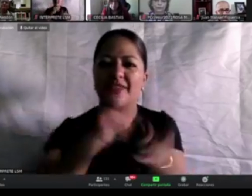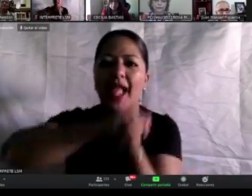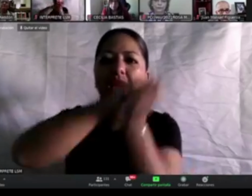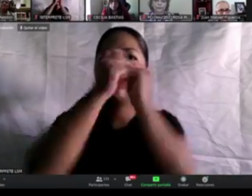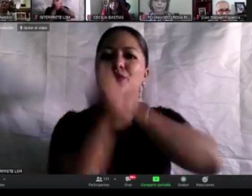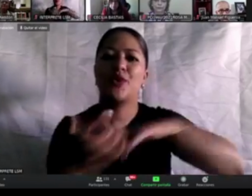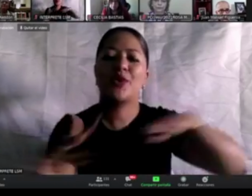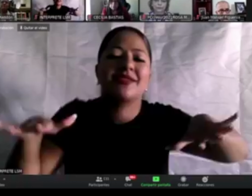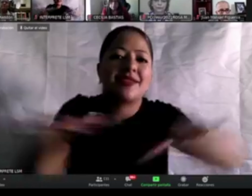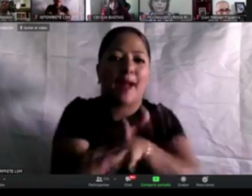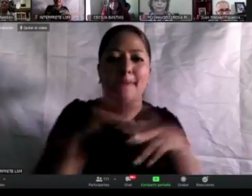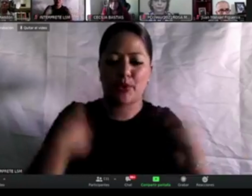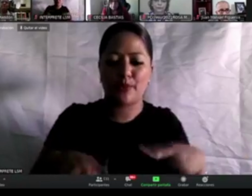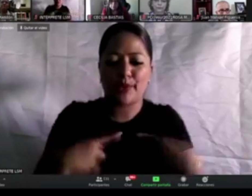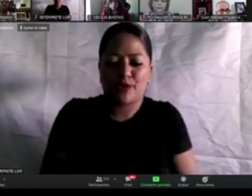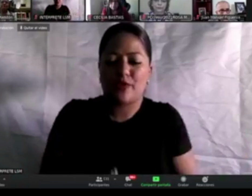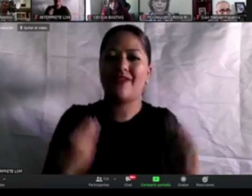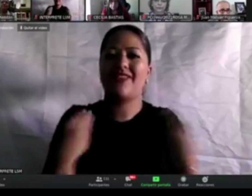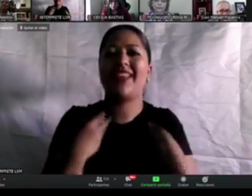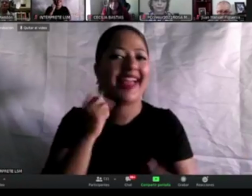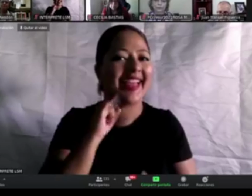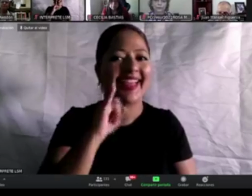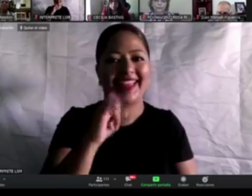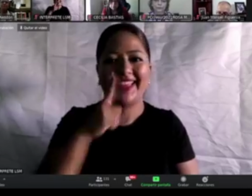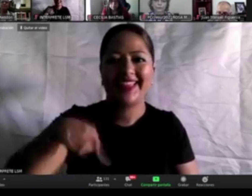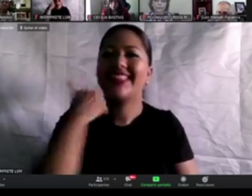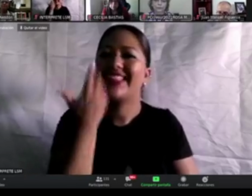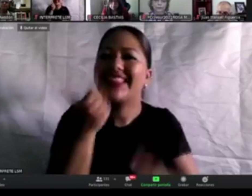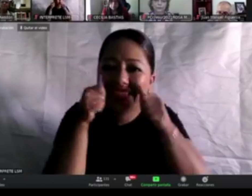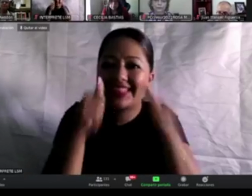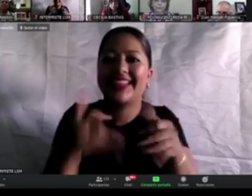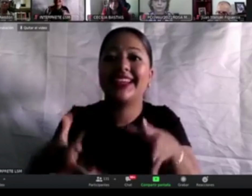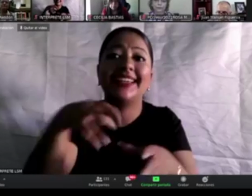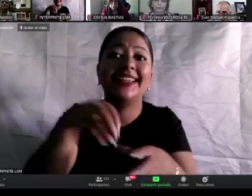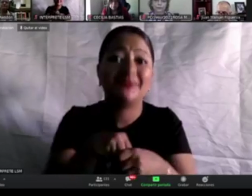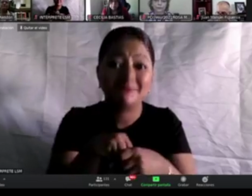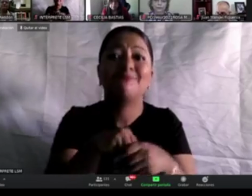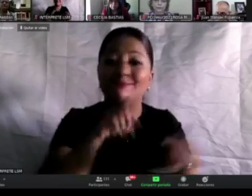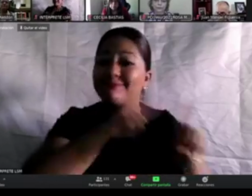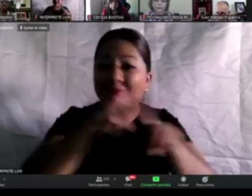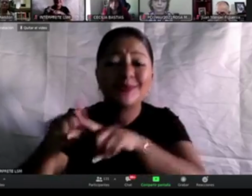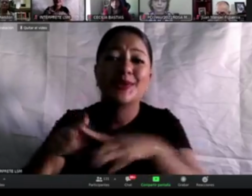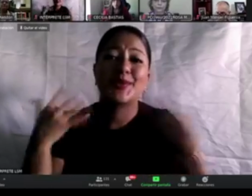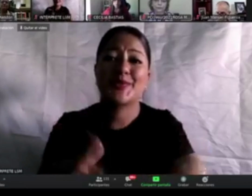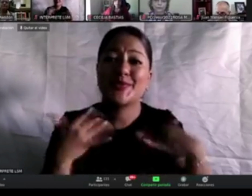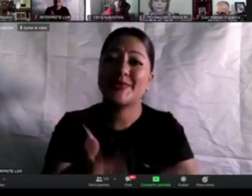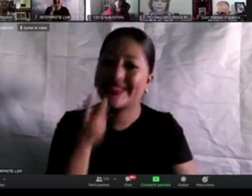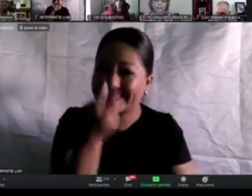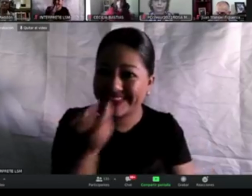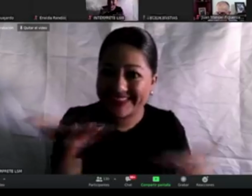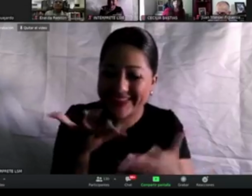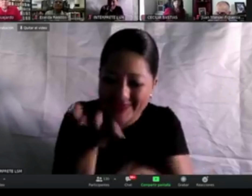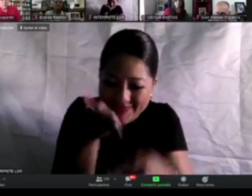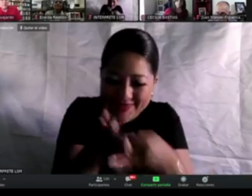en este camino largo que es atender a la inclusión y la diversidad lo que estamos haciendo hoy día